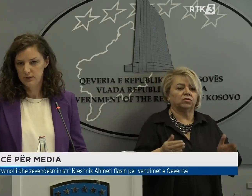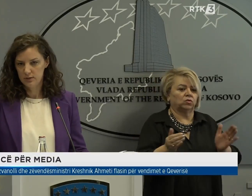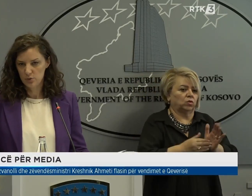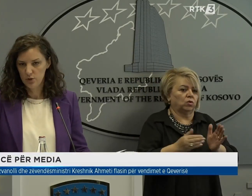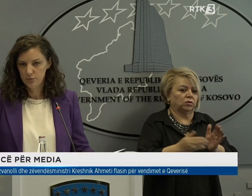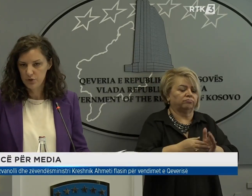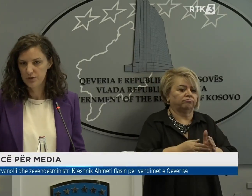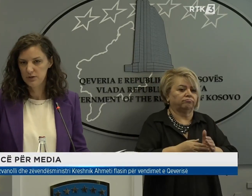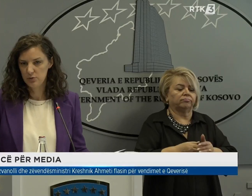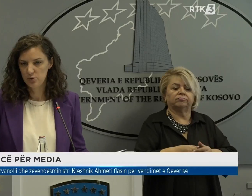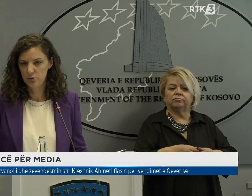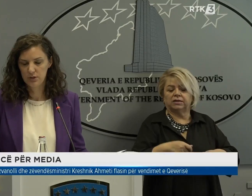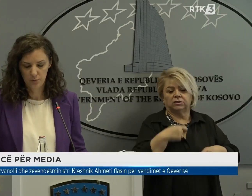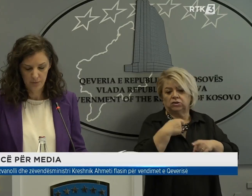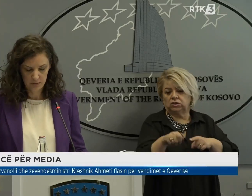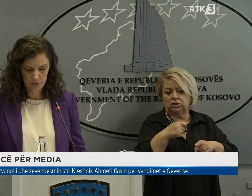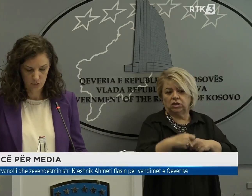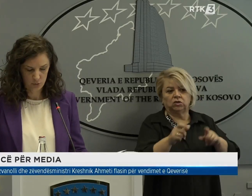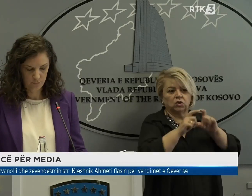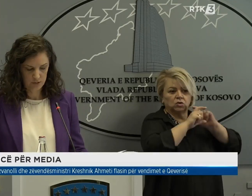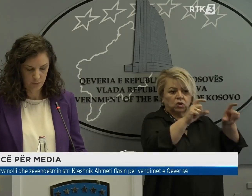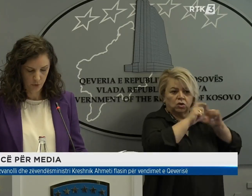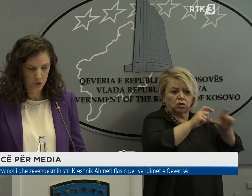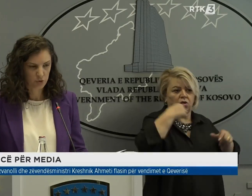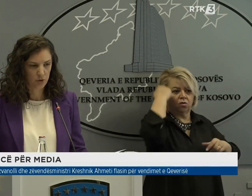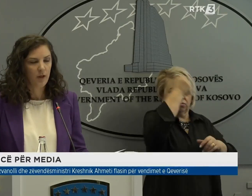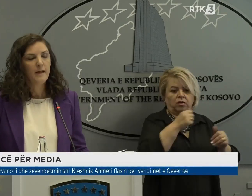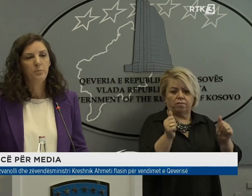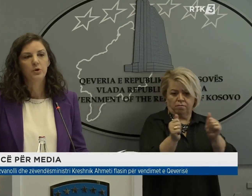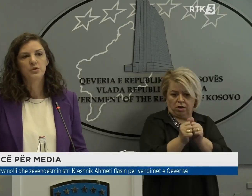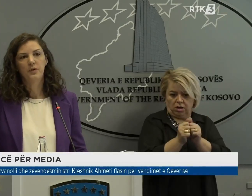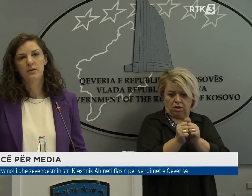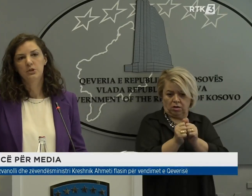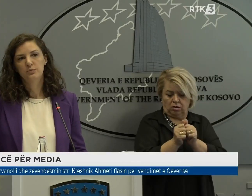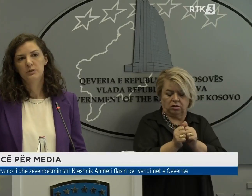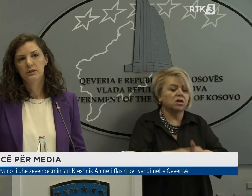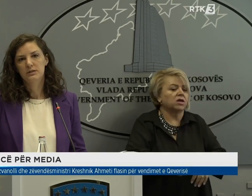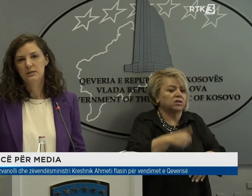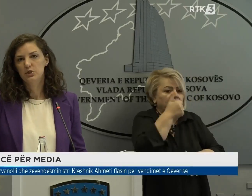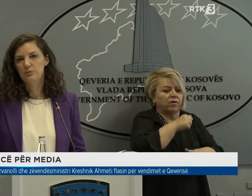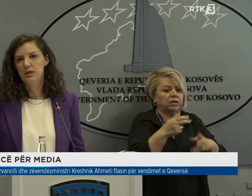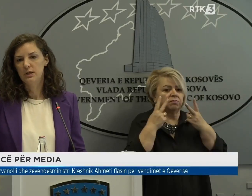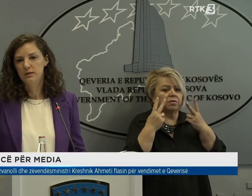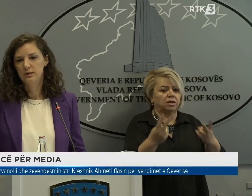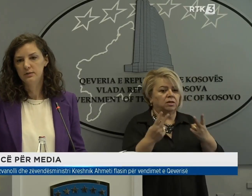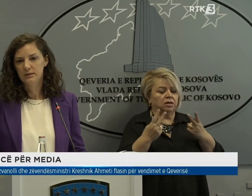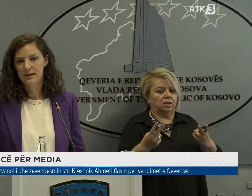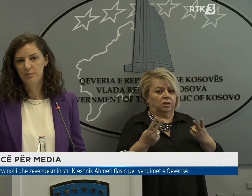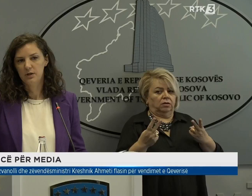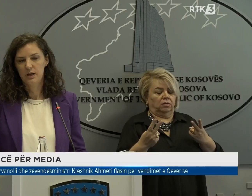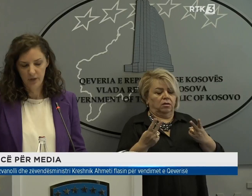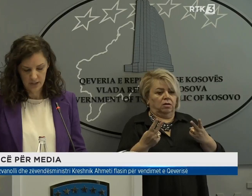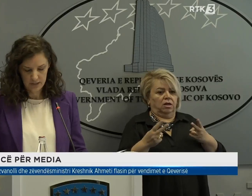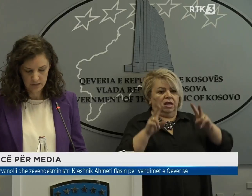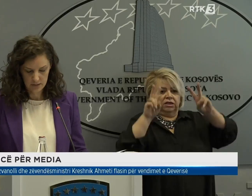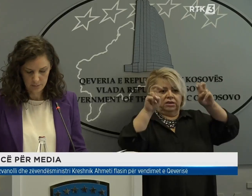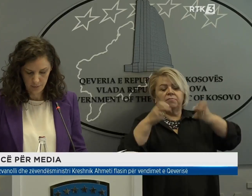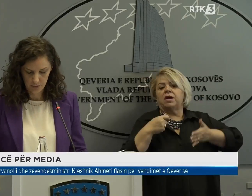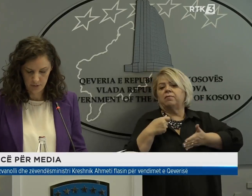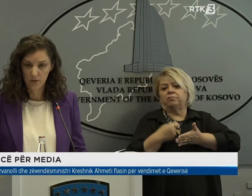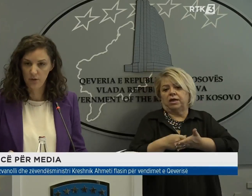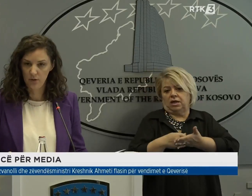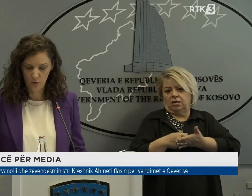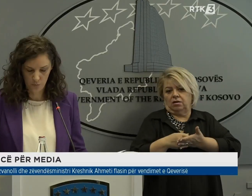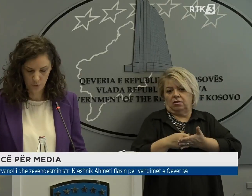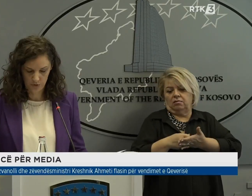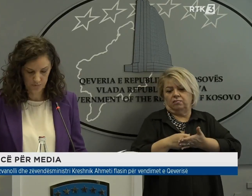duhet t'i adresojmë të gjitha institucionet e Republikës së Kosovës së Bashku, por çfarë është më e rëndësishmja në temën e pagesës